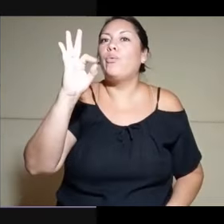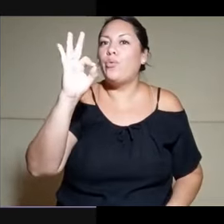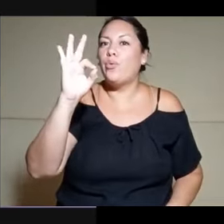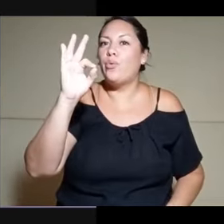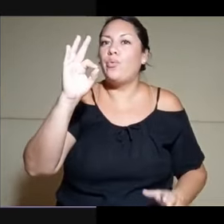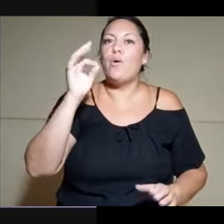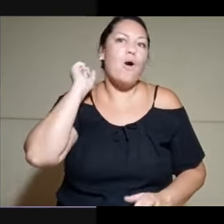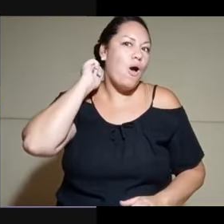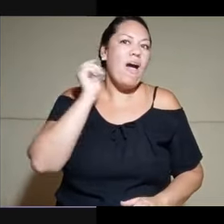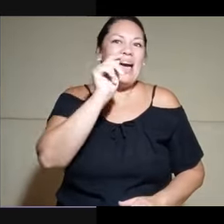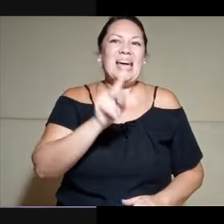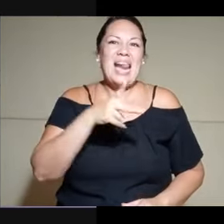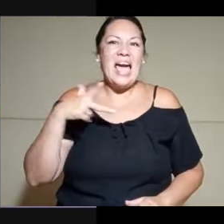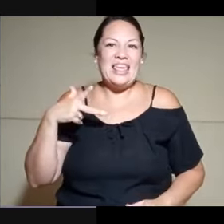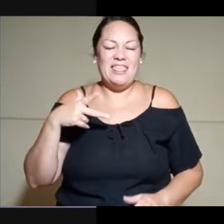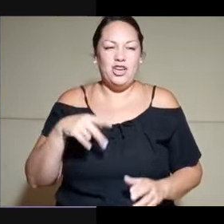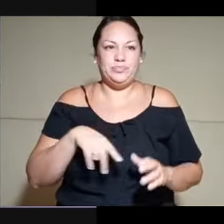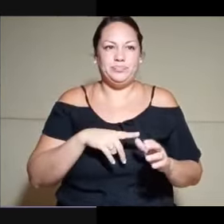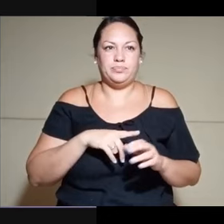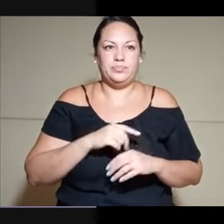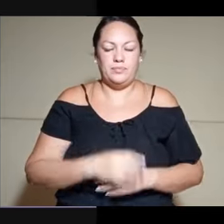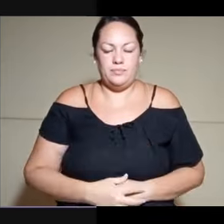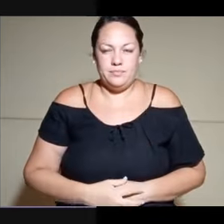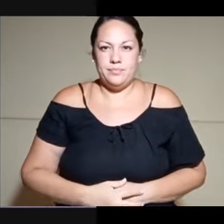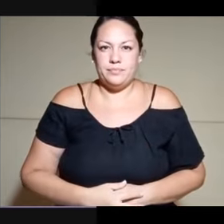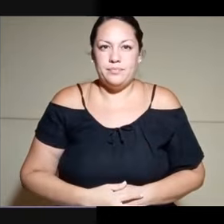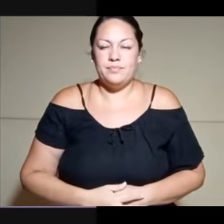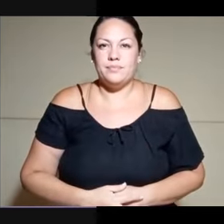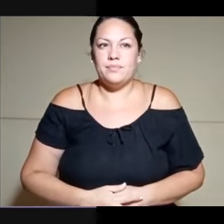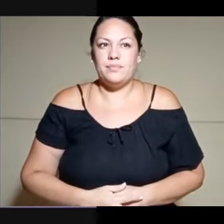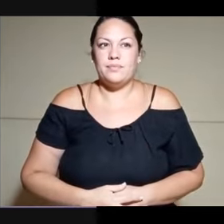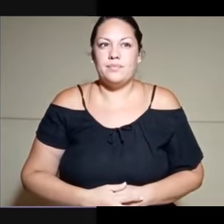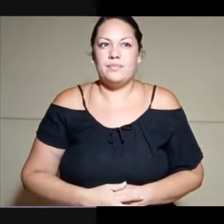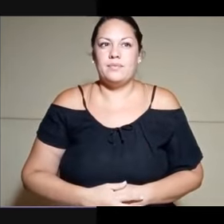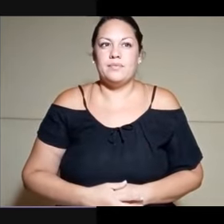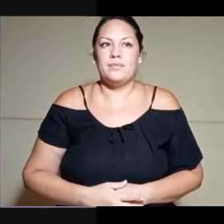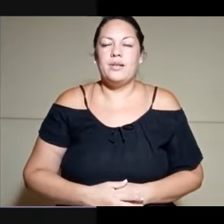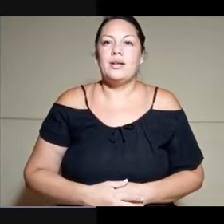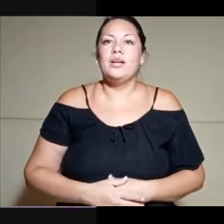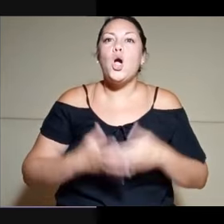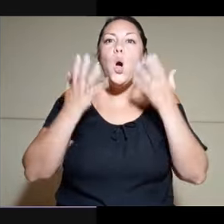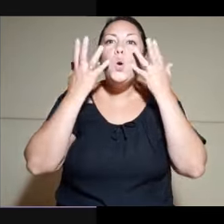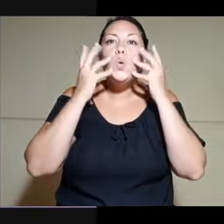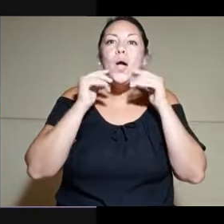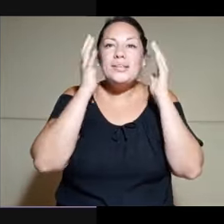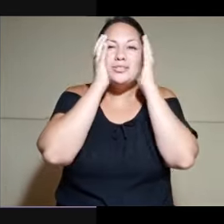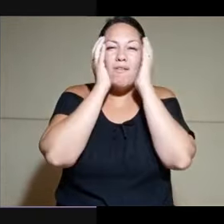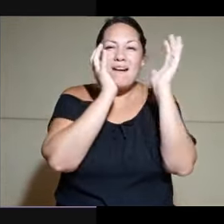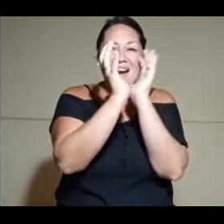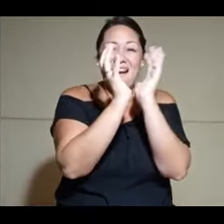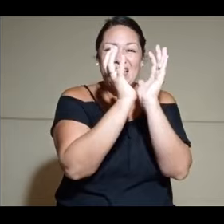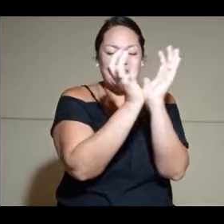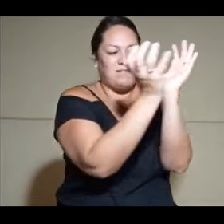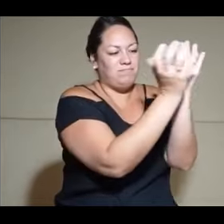Y cuando pasa al azul ya es el bulbo raquídeo. Entonces, tienen la médula espinal y acá es donde